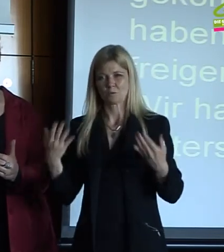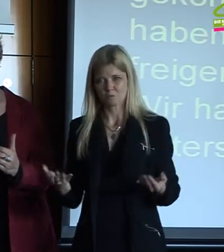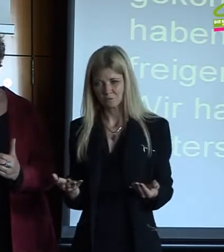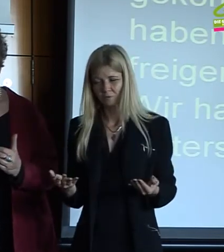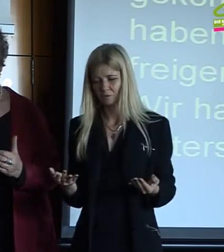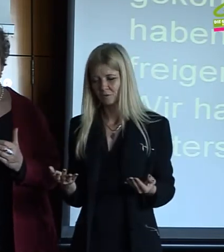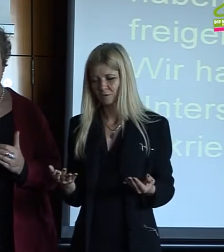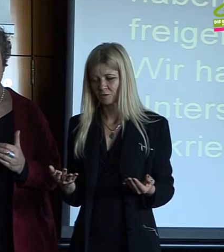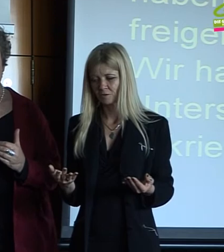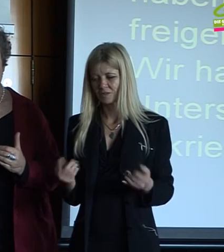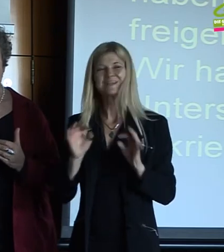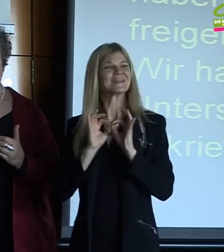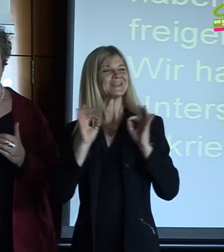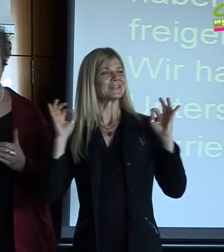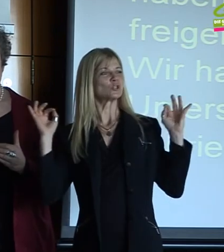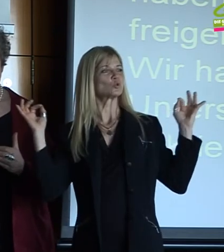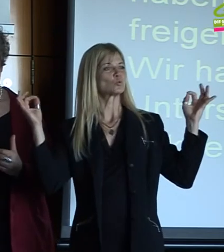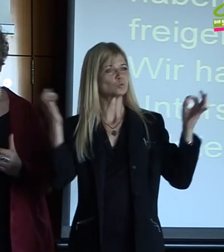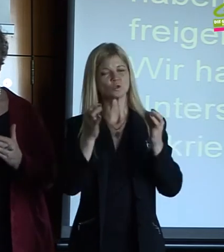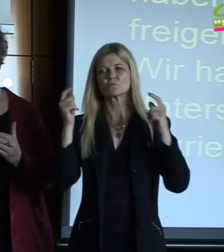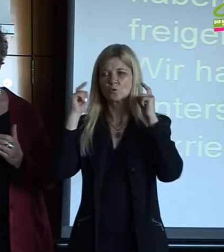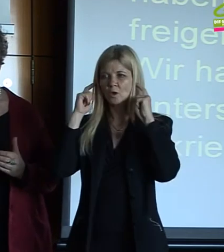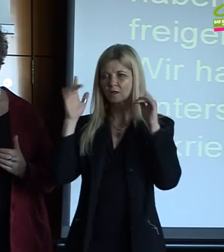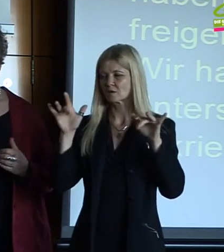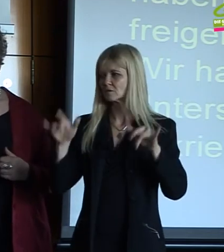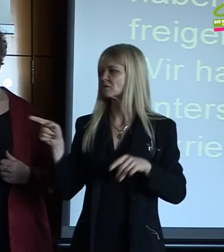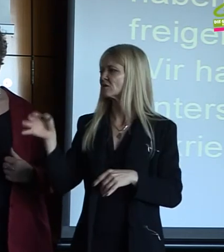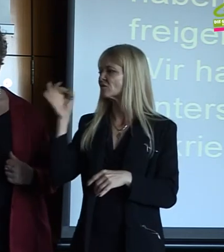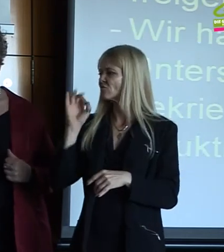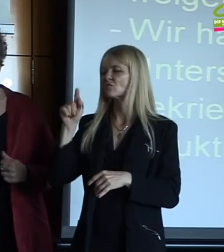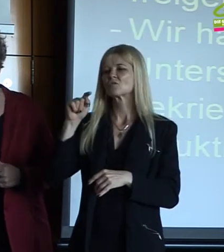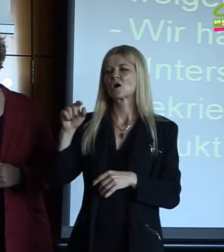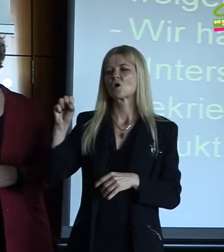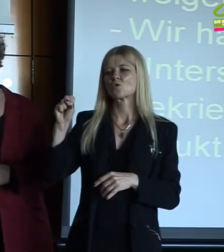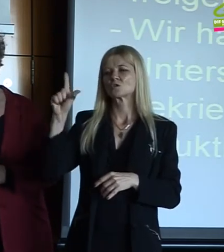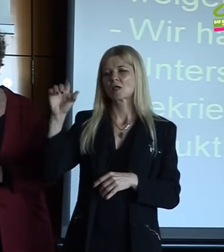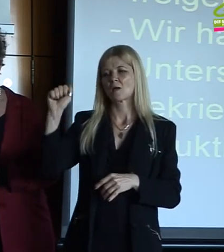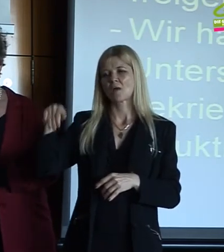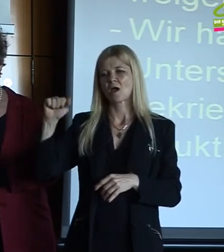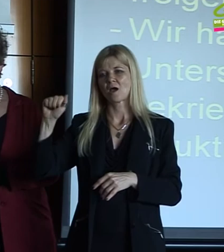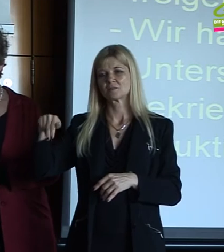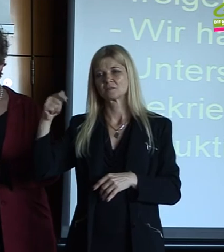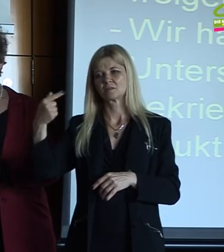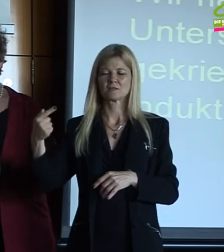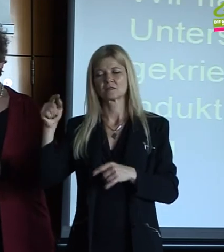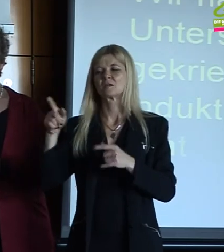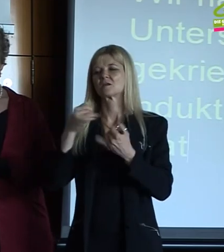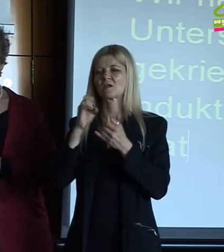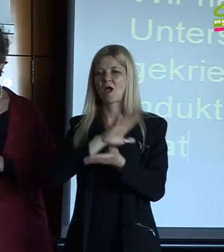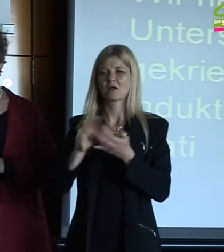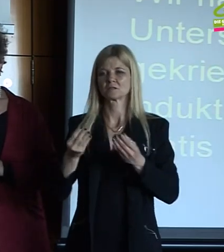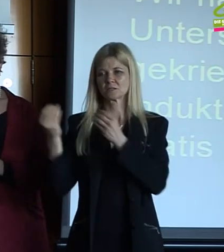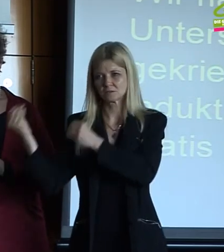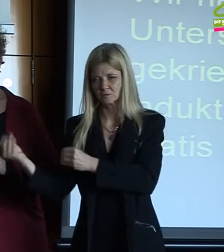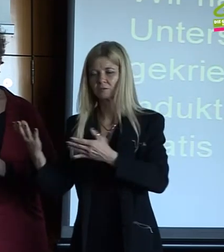die induktive Höranlage von der Frau Slamanik gratis zur Verfügung bekommen. Ja,